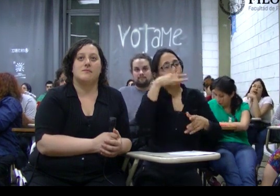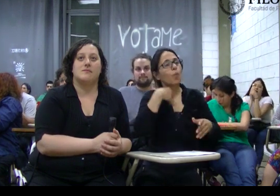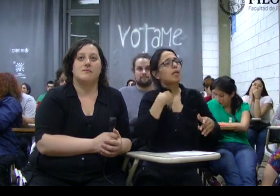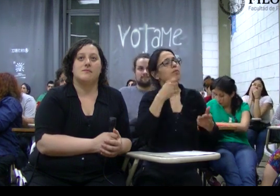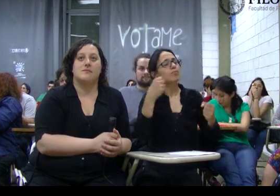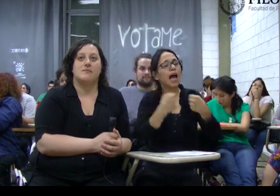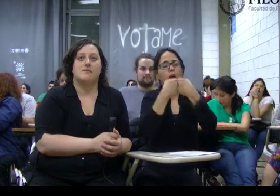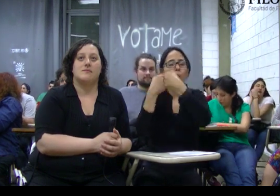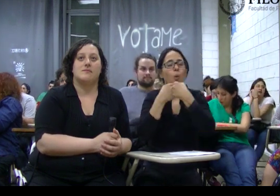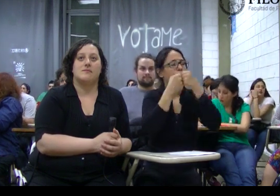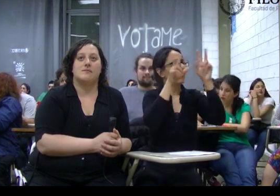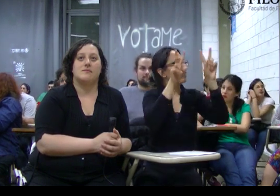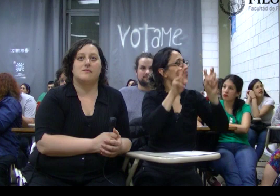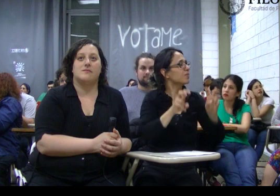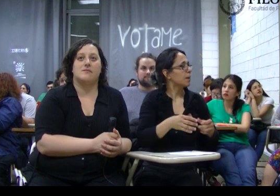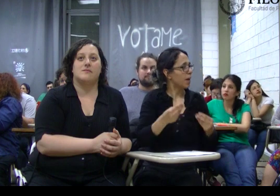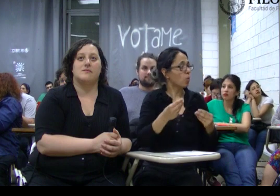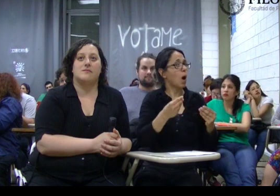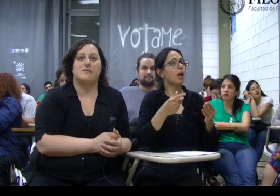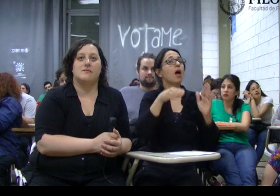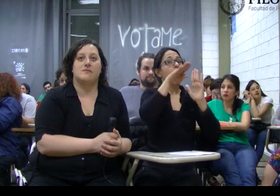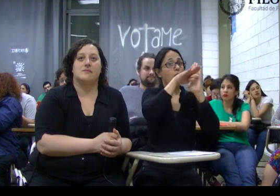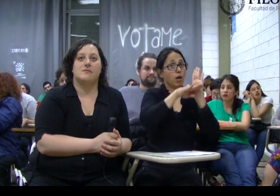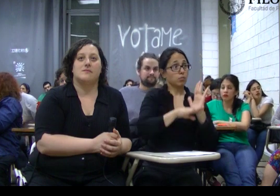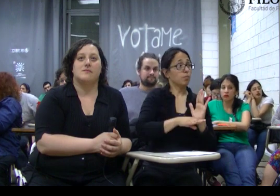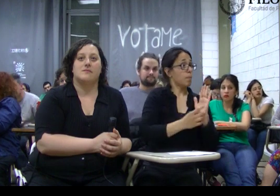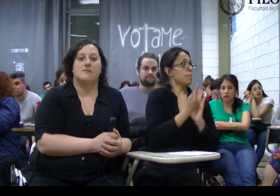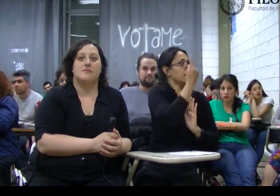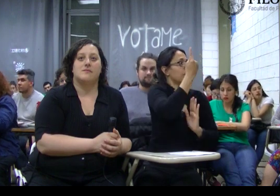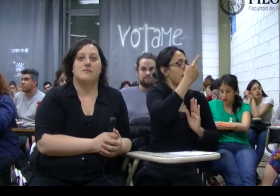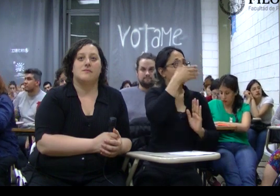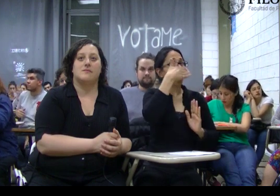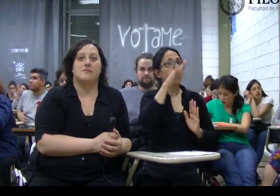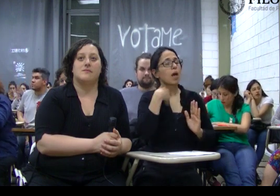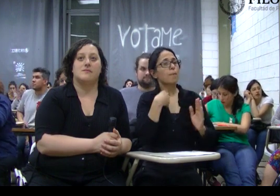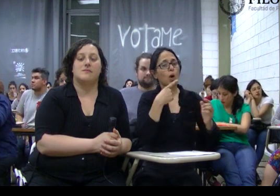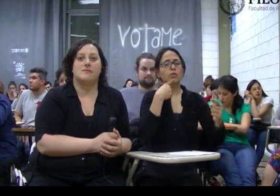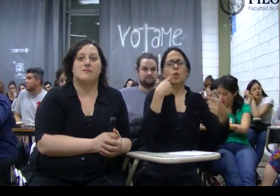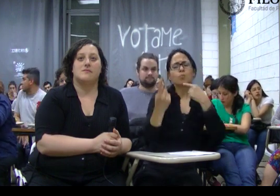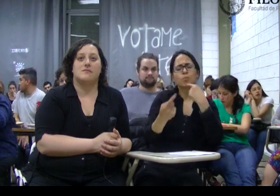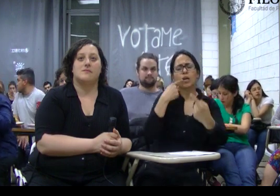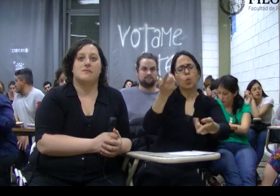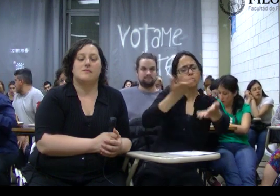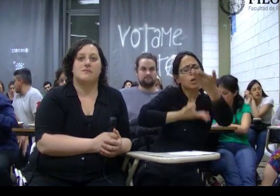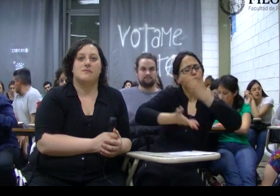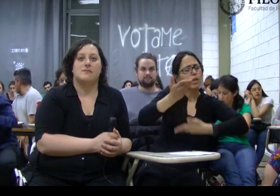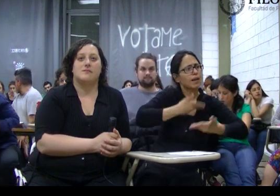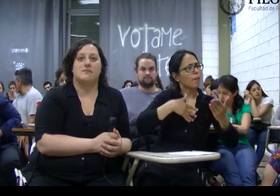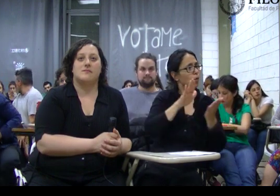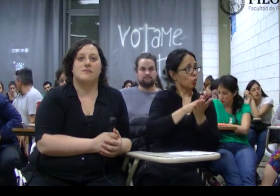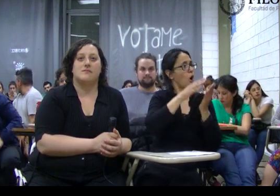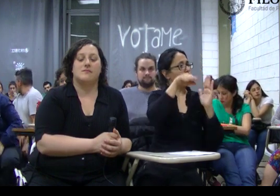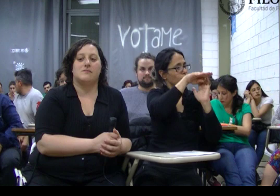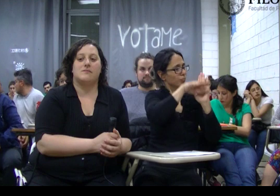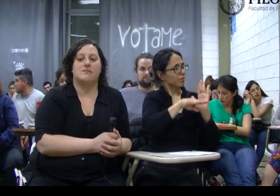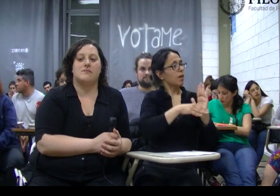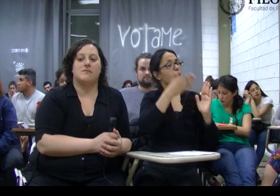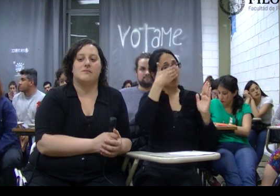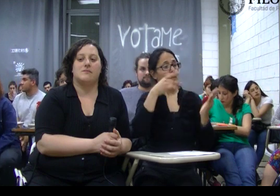diseño, guión inicial, asesoramiento de los especialistas sobre ese guión,